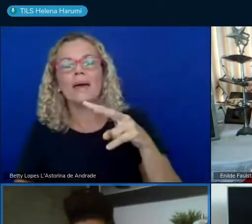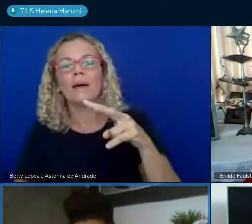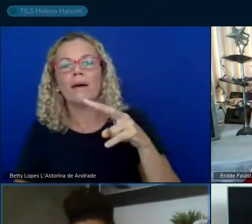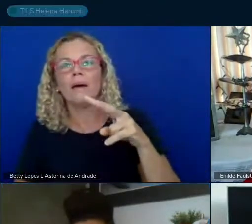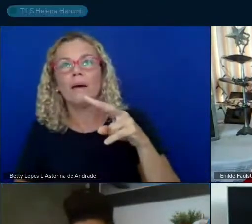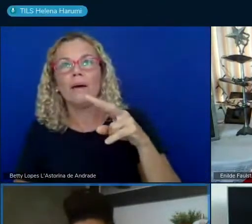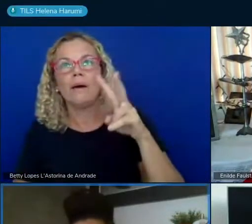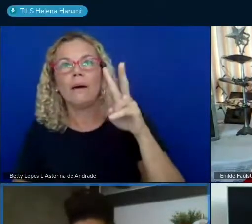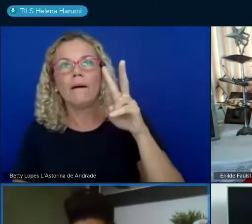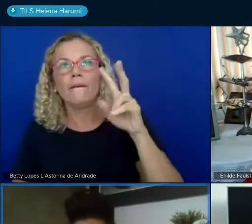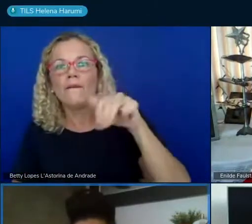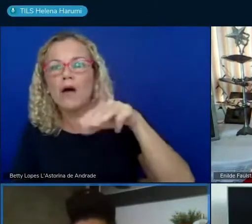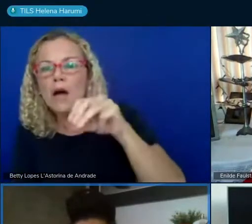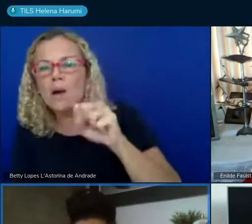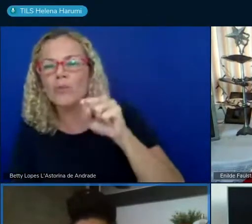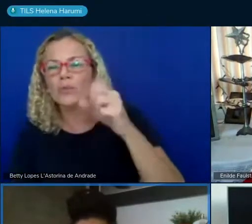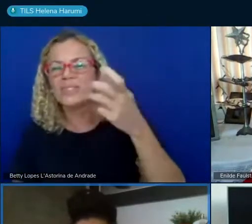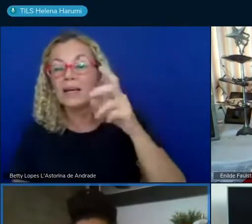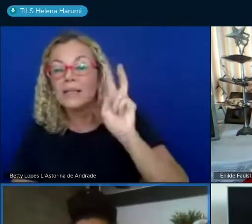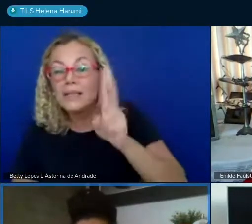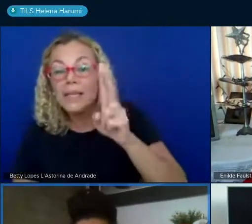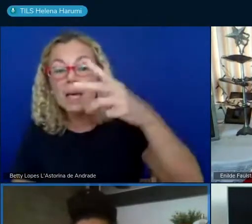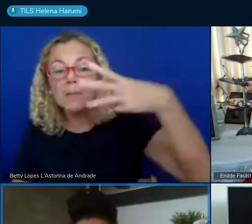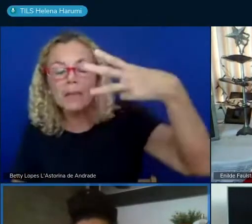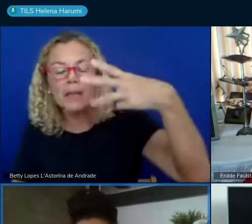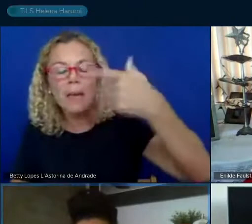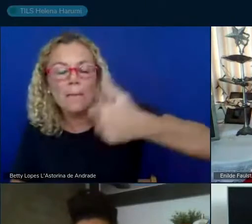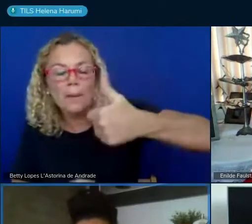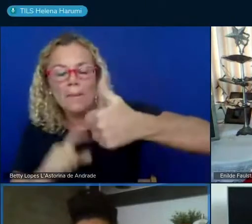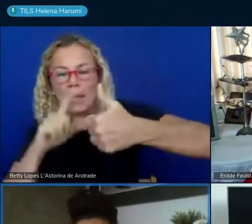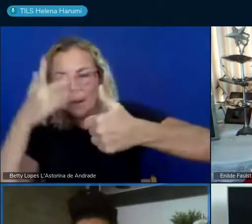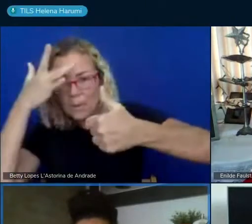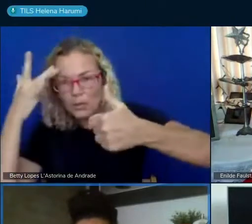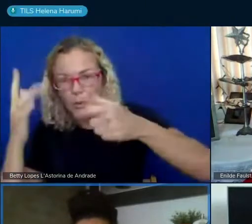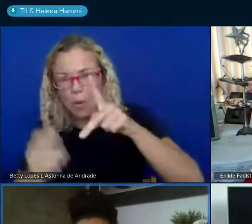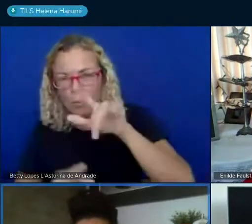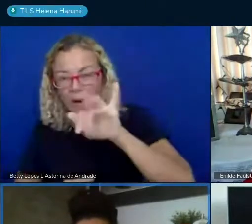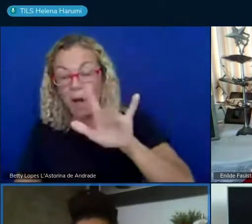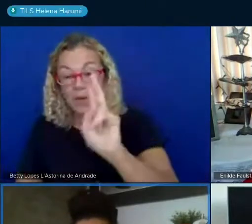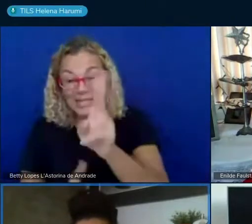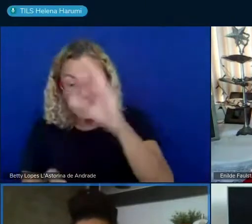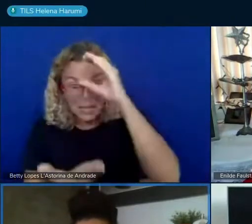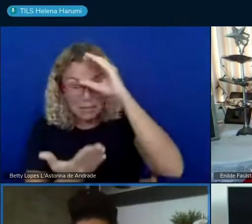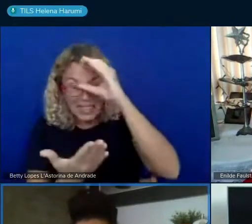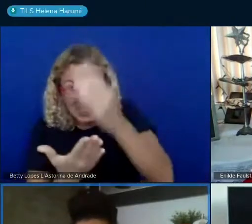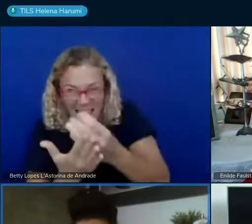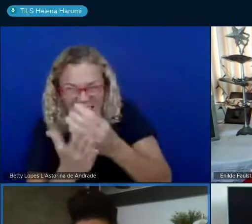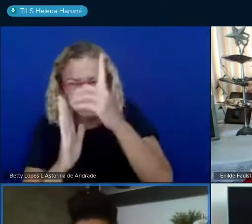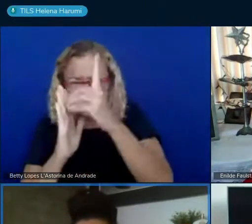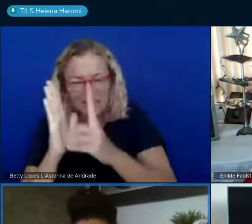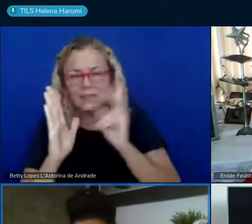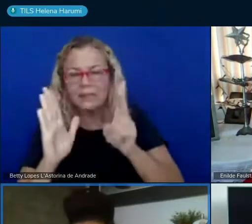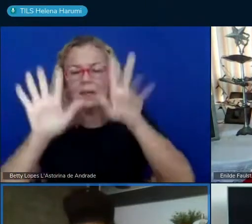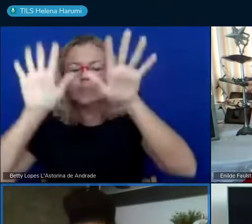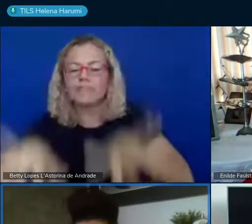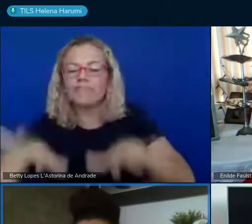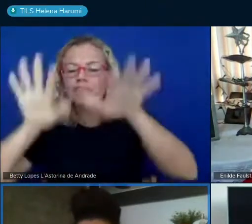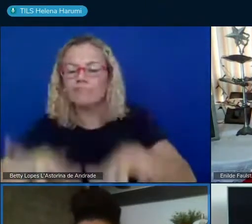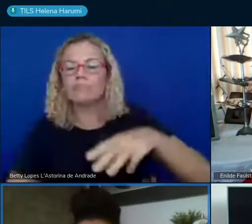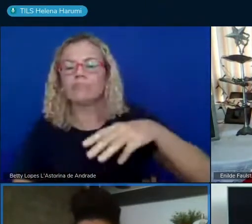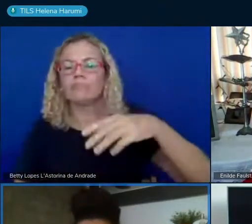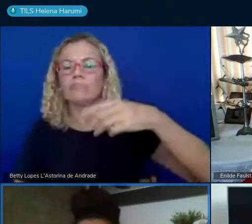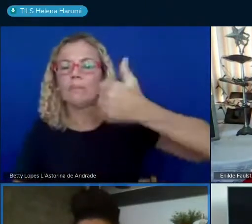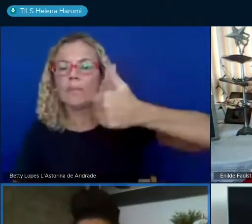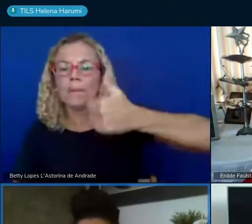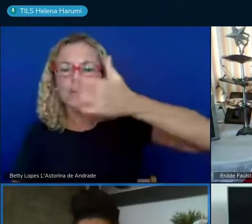plural. Só conferir. É porque quando a gente está escrevendo, em teses